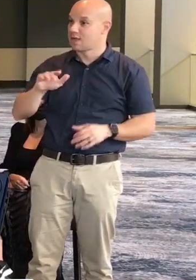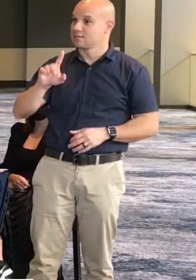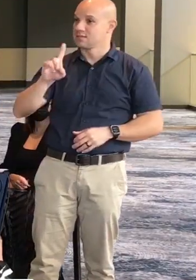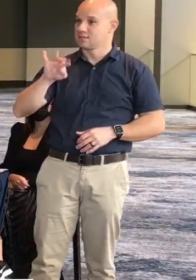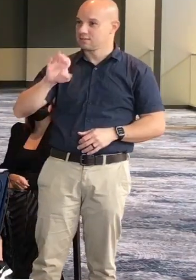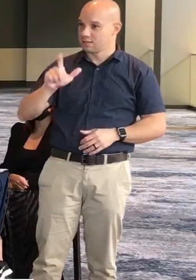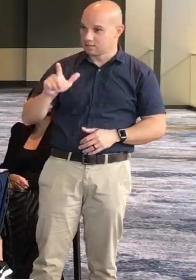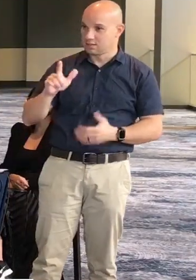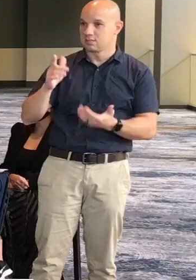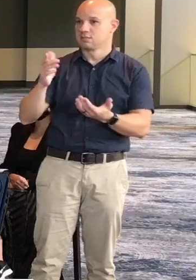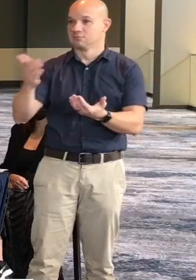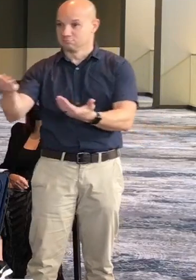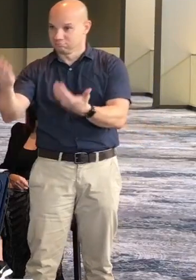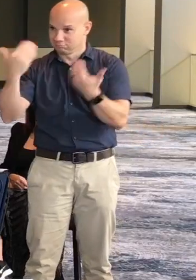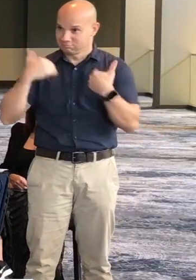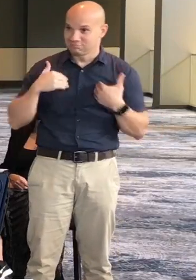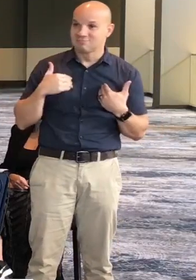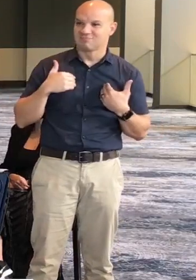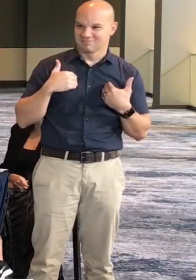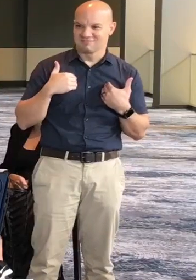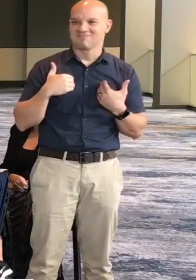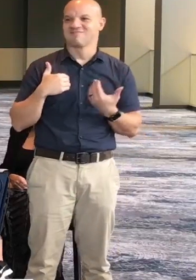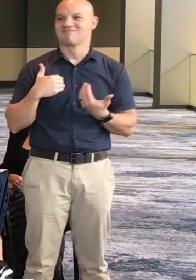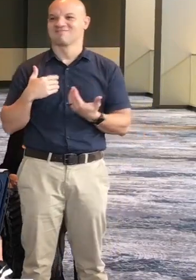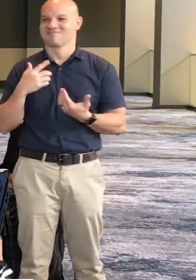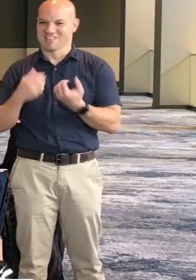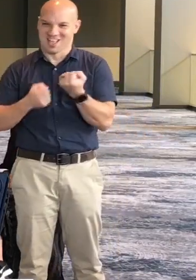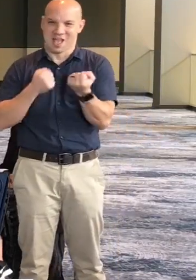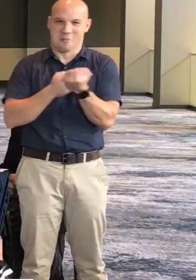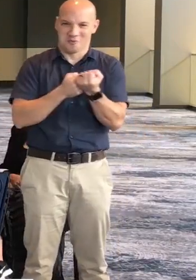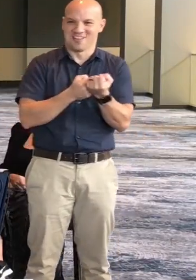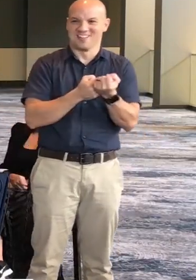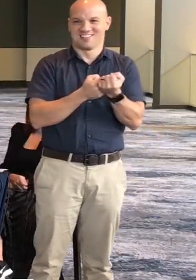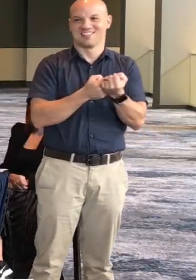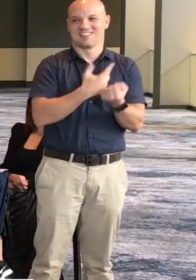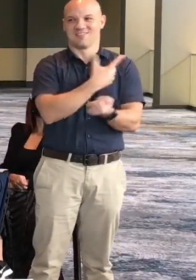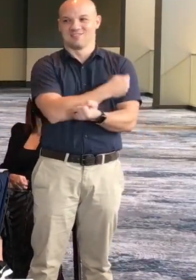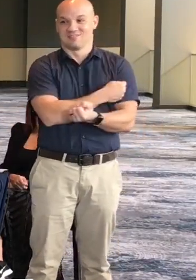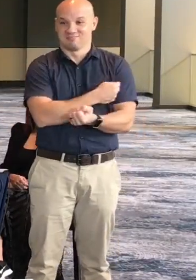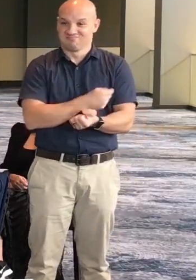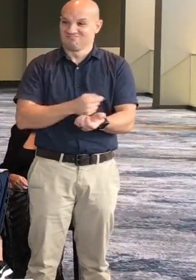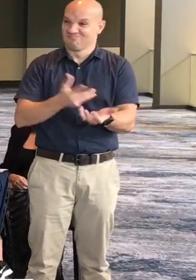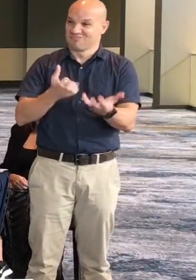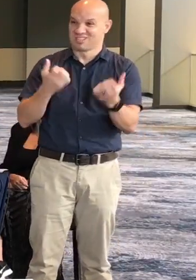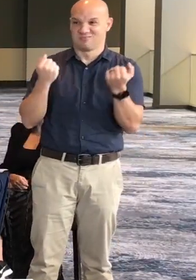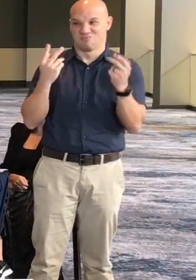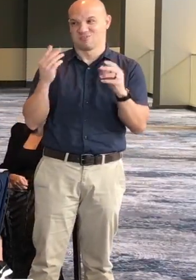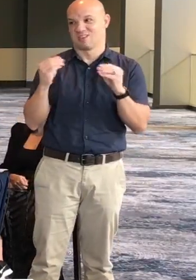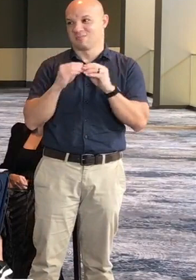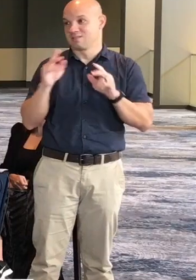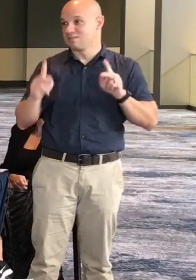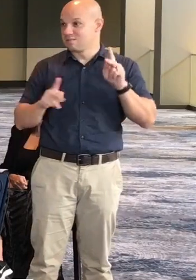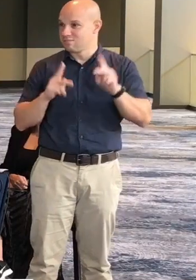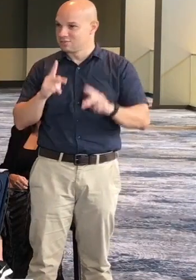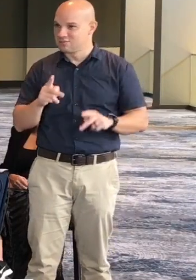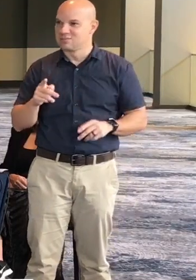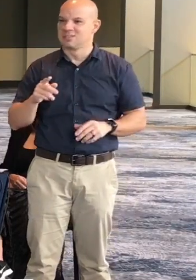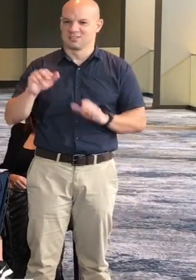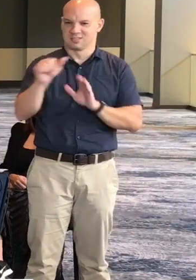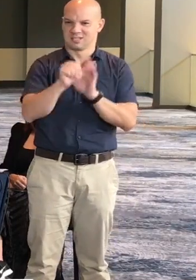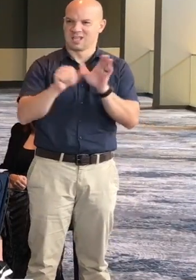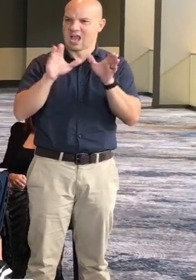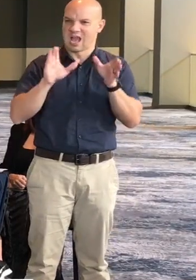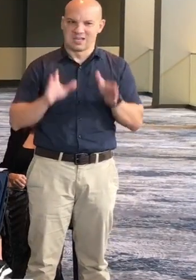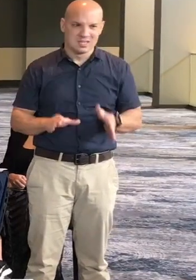ese paso de endosar la vacunación. Ya yo quisiera que muchas más personas, ¿verdad?, del ambiente artístico o